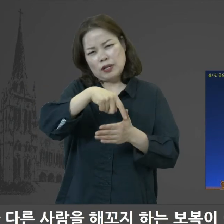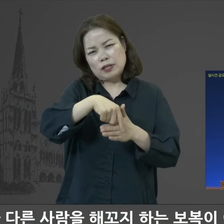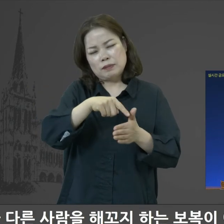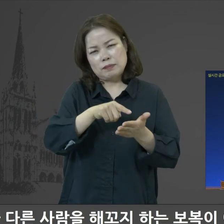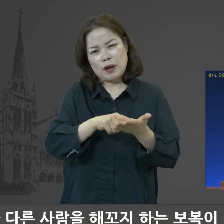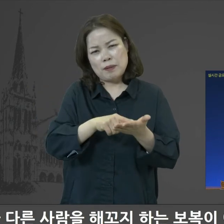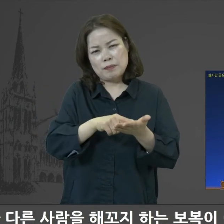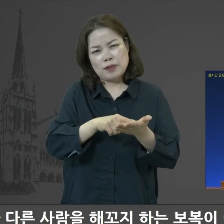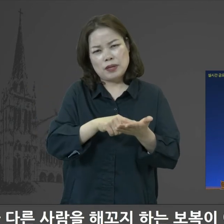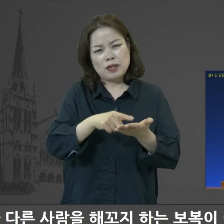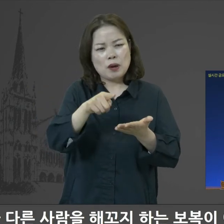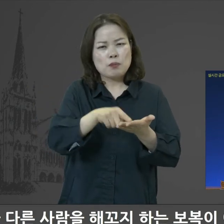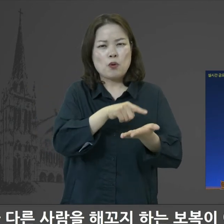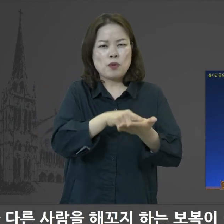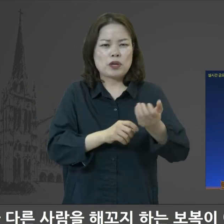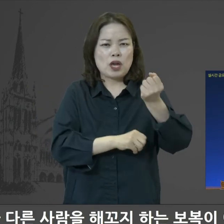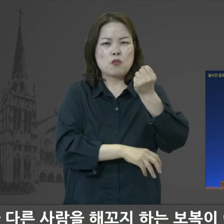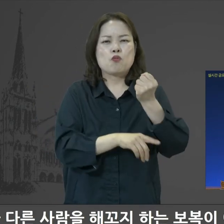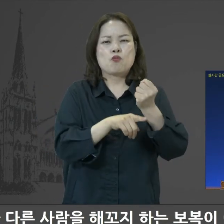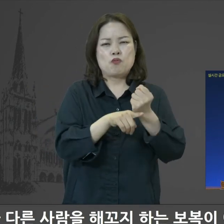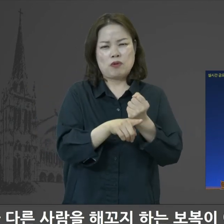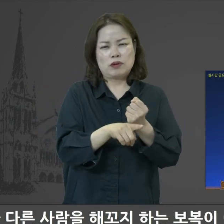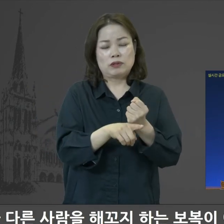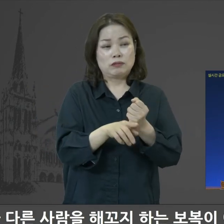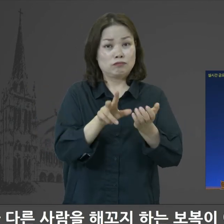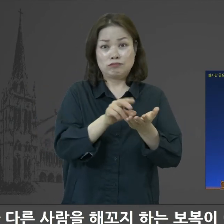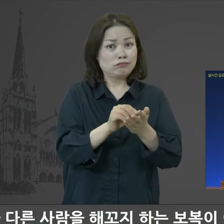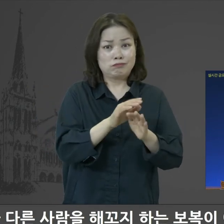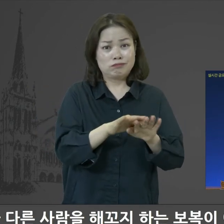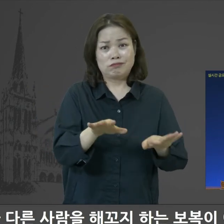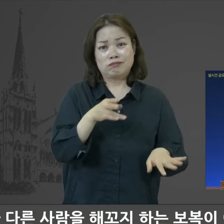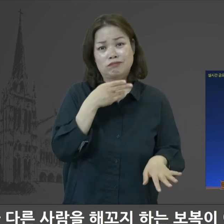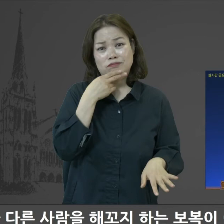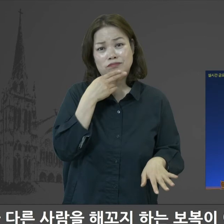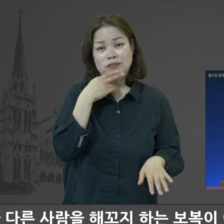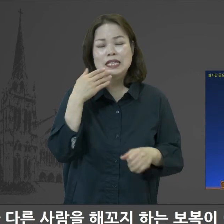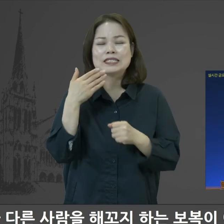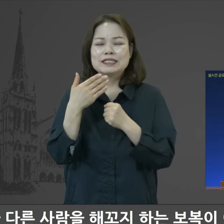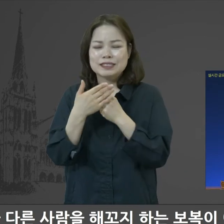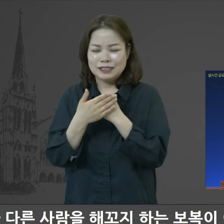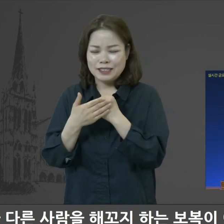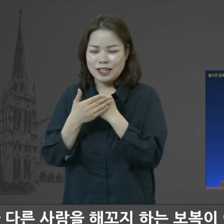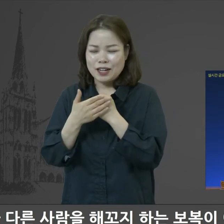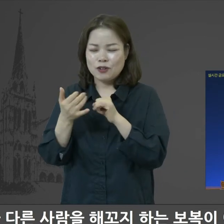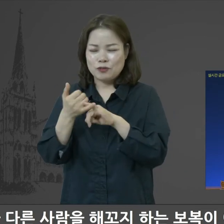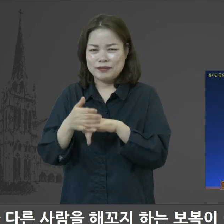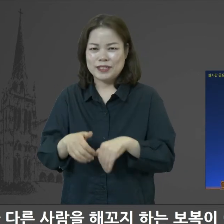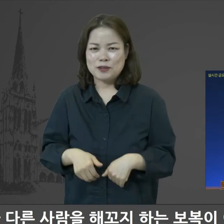보복의 원리 가운데 있는 거죠. 문제 잘 해결 안 됩니다. 은혜의 원리가 들어와야 됩니다.